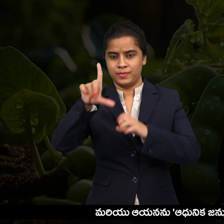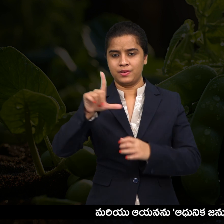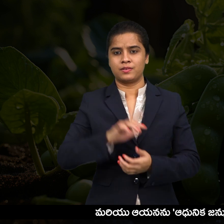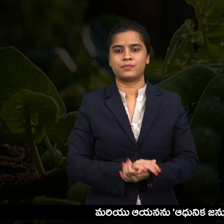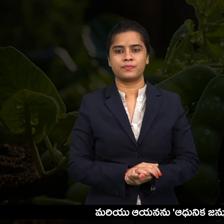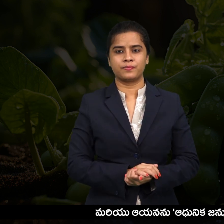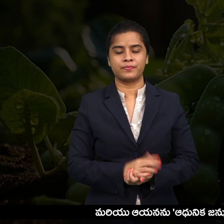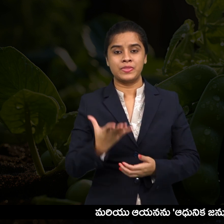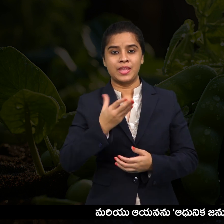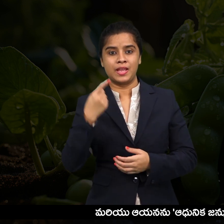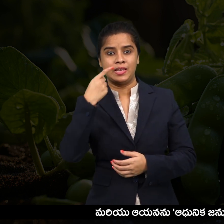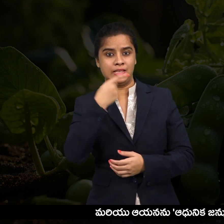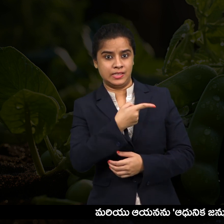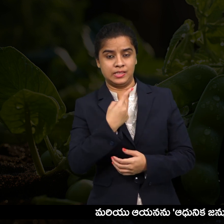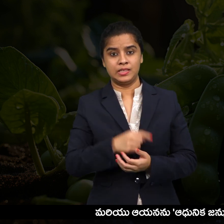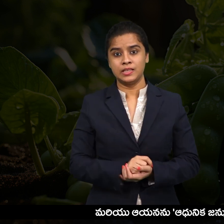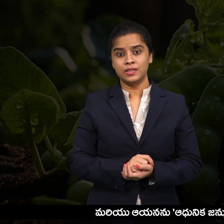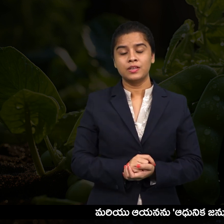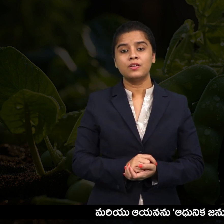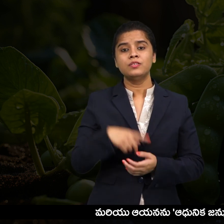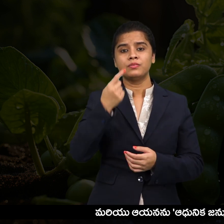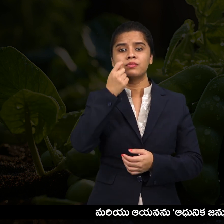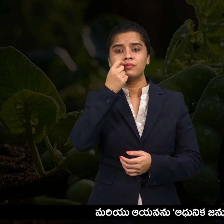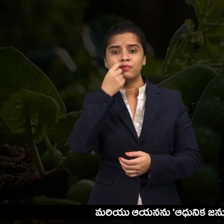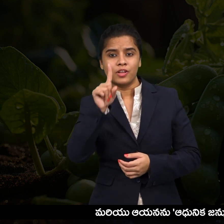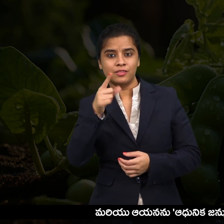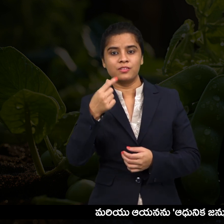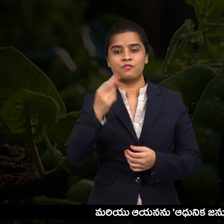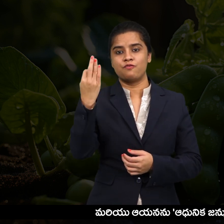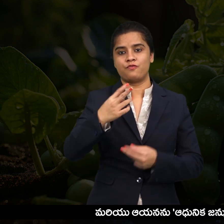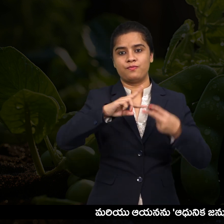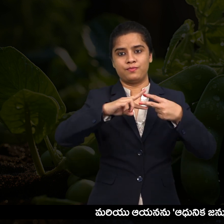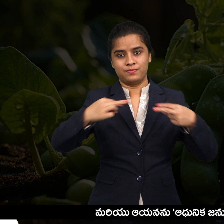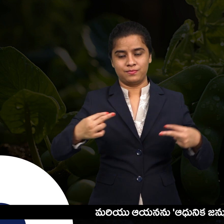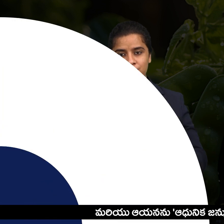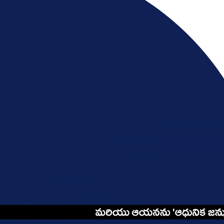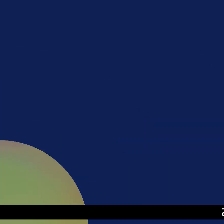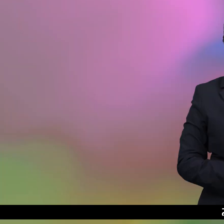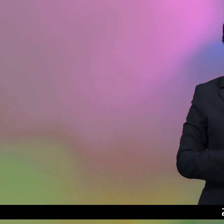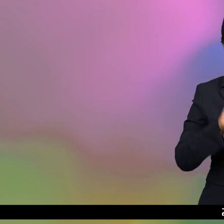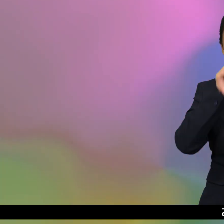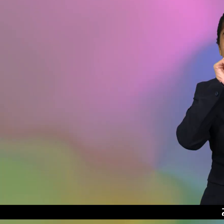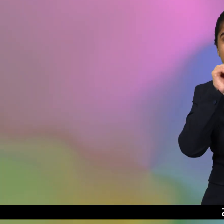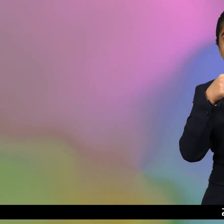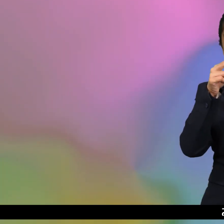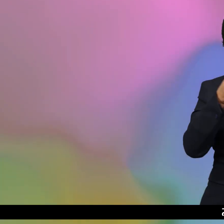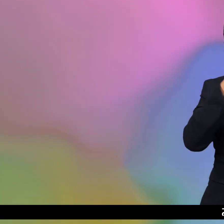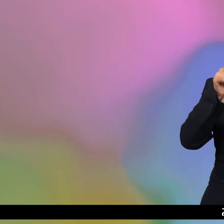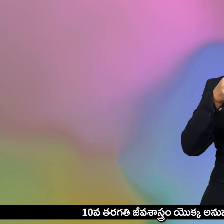మరియు ఆయనను ఆధునిక జన్యుశాస్త్ర పితామహుడు అని కూడా పిలుస్తారు. నేను